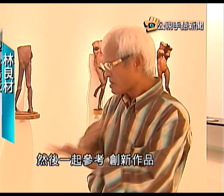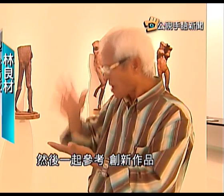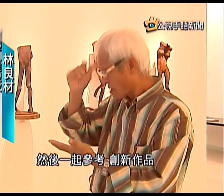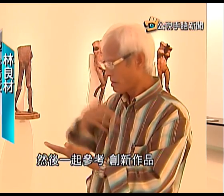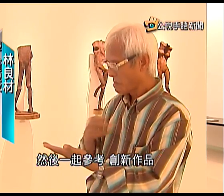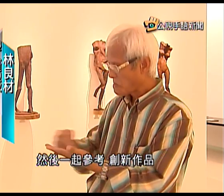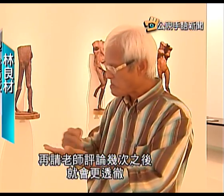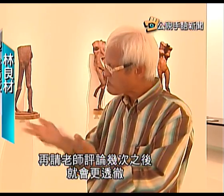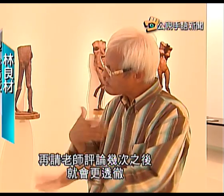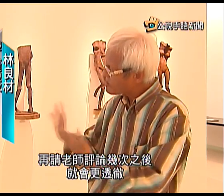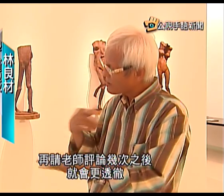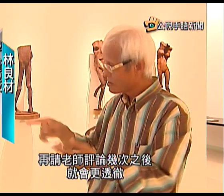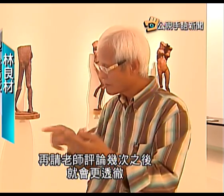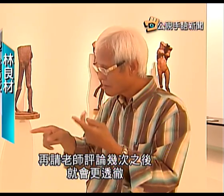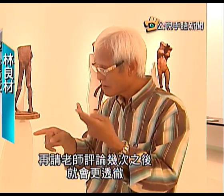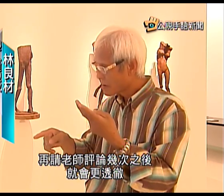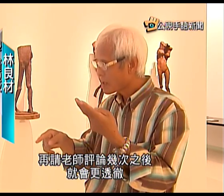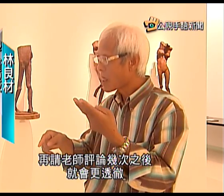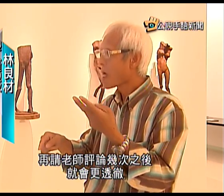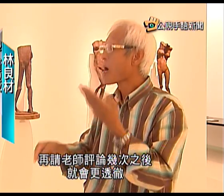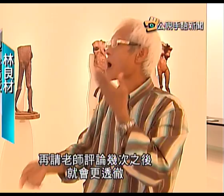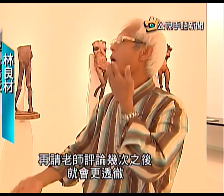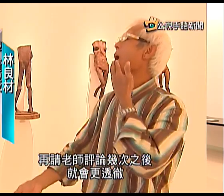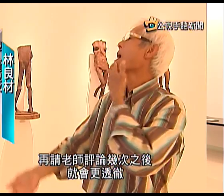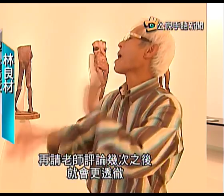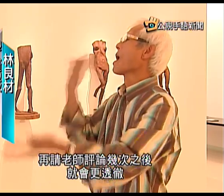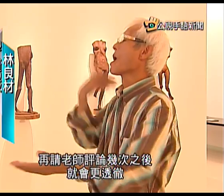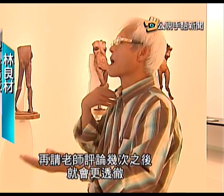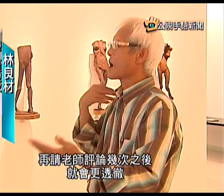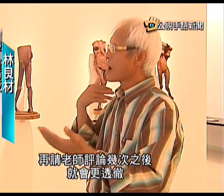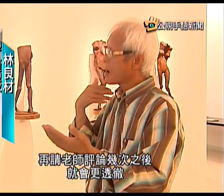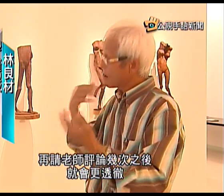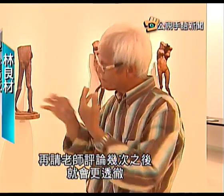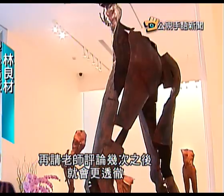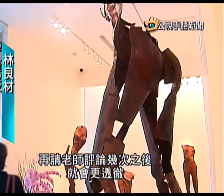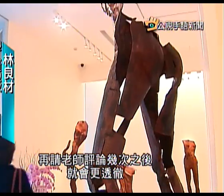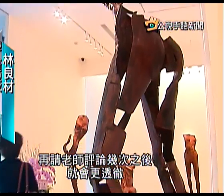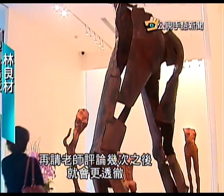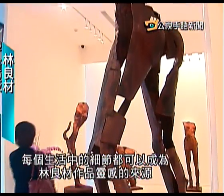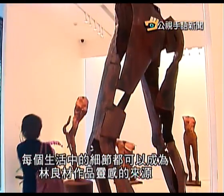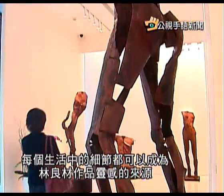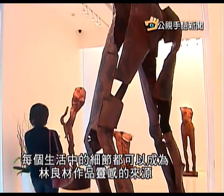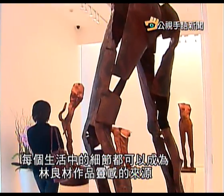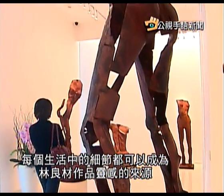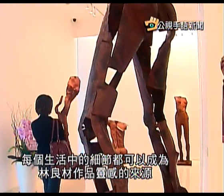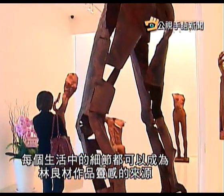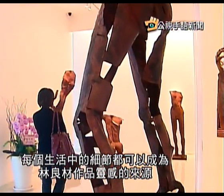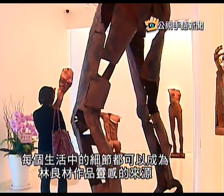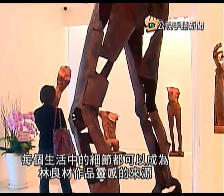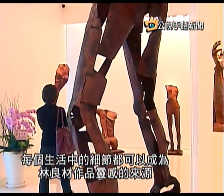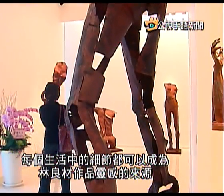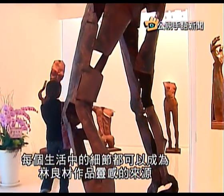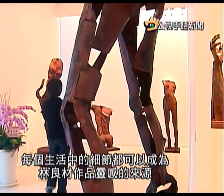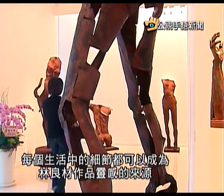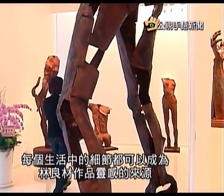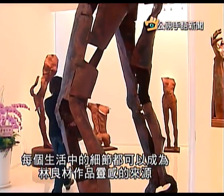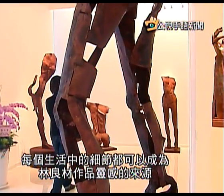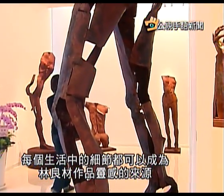再请老师评论几次之后就会更透彻。 每个生活中的细节都可以成为林良才作品灵感的来